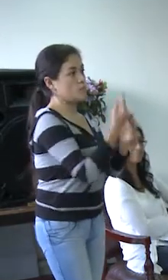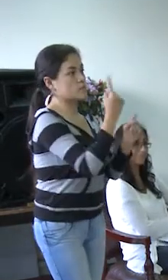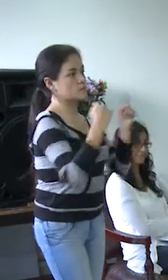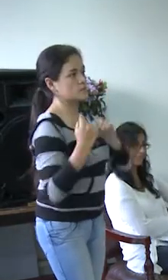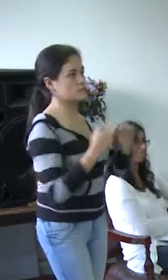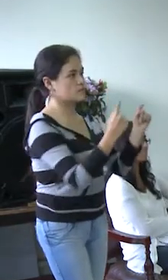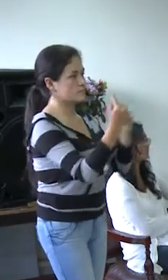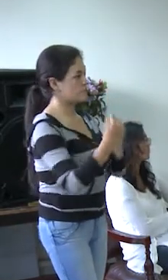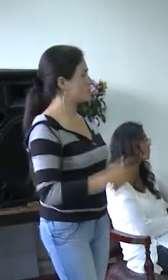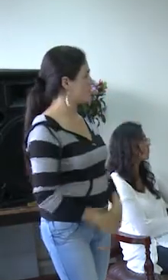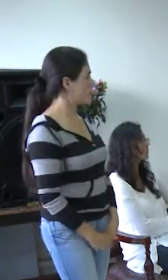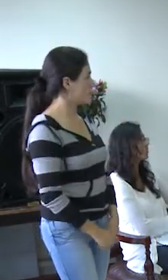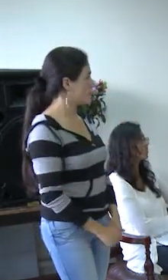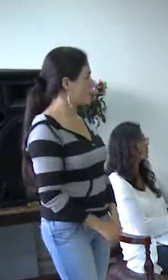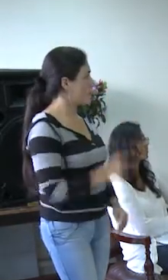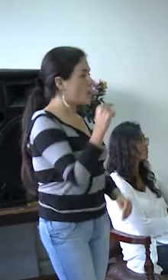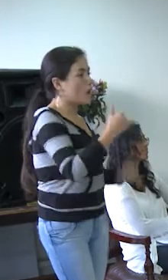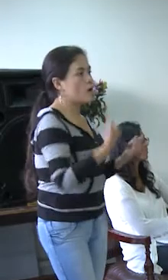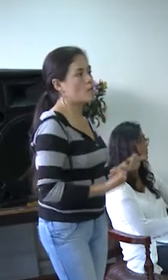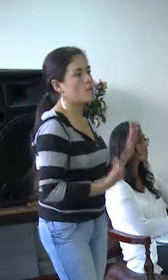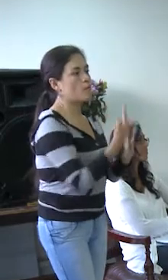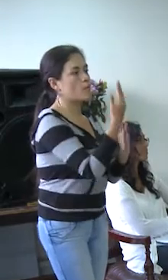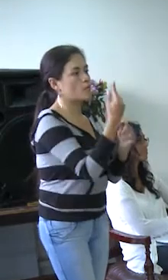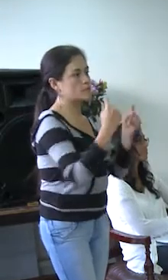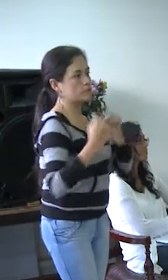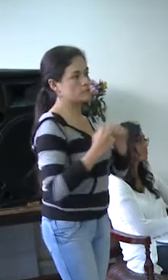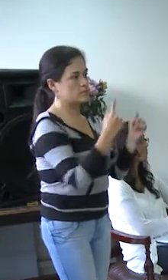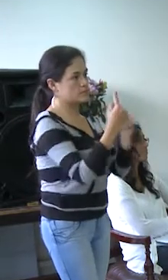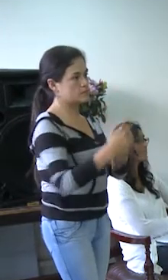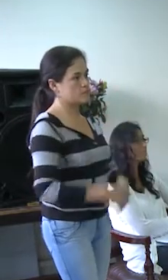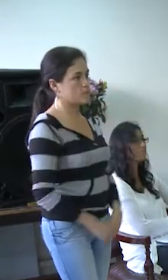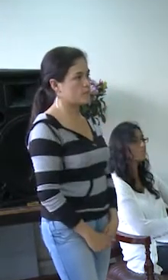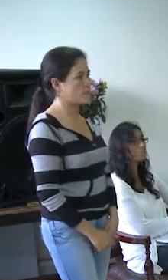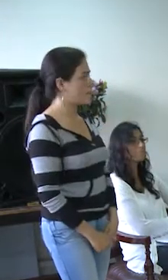abre a partir de este momento.